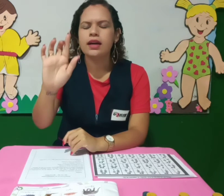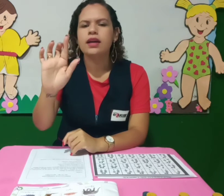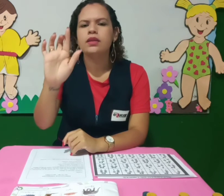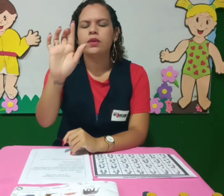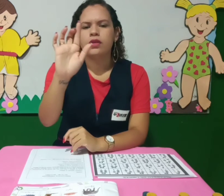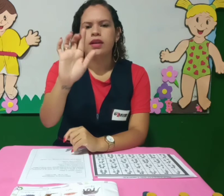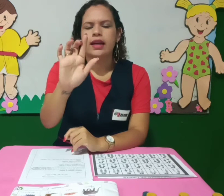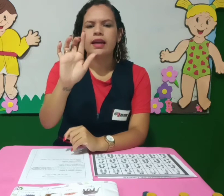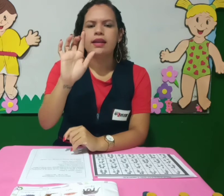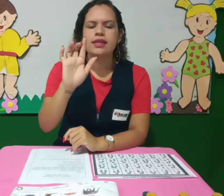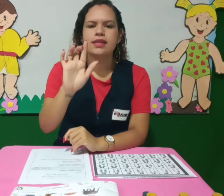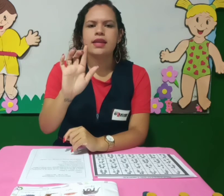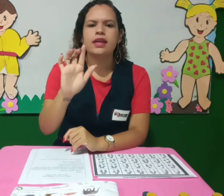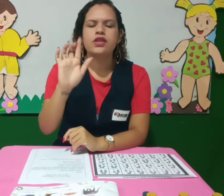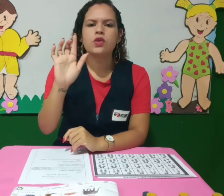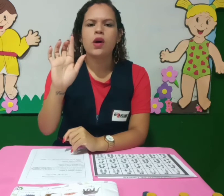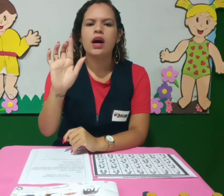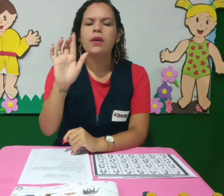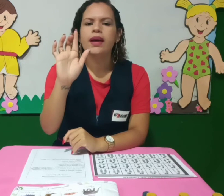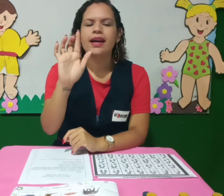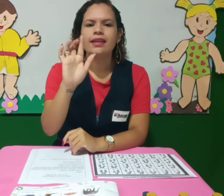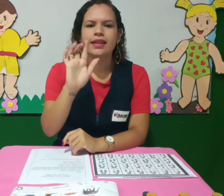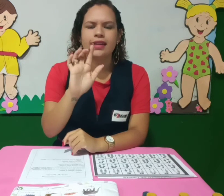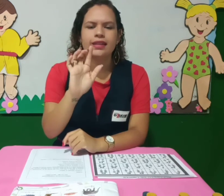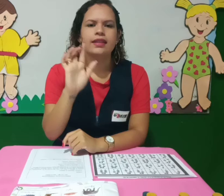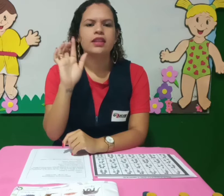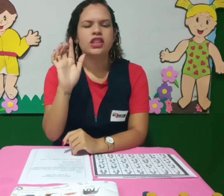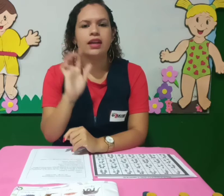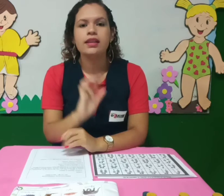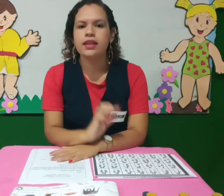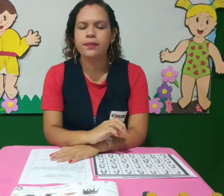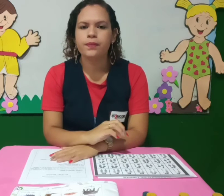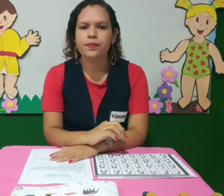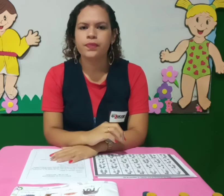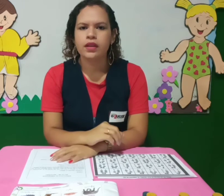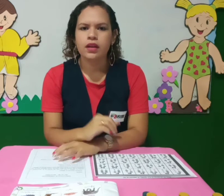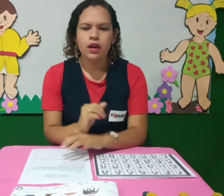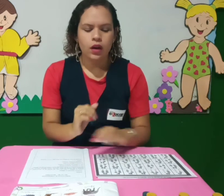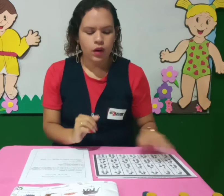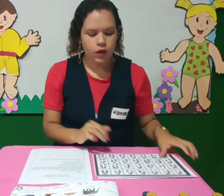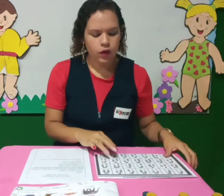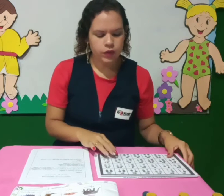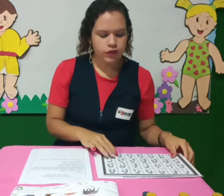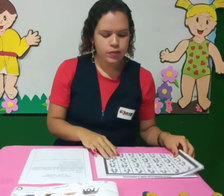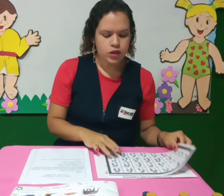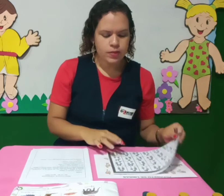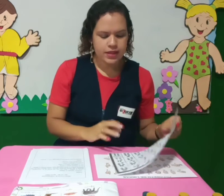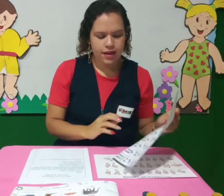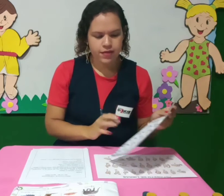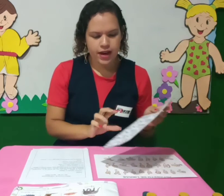tocando, ela sente qual é a letra que está ali. vamos observar aí,